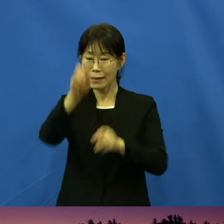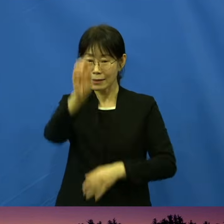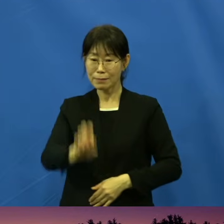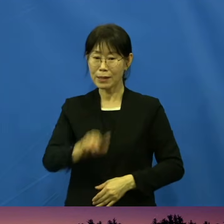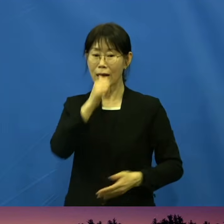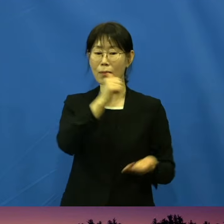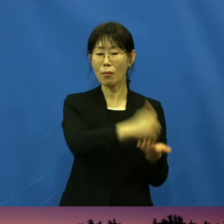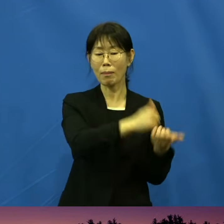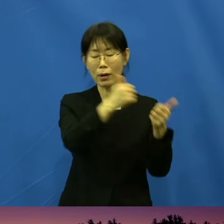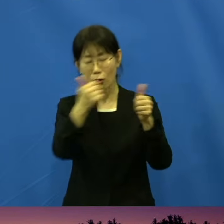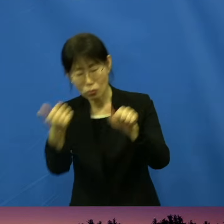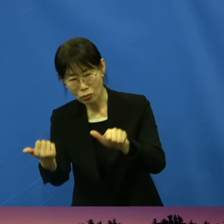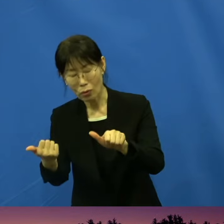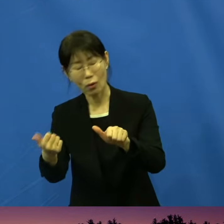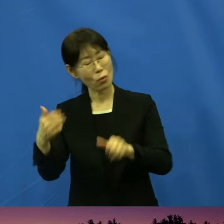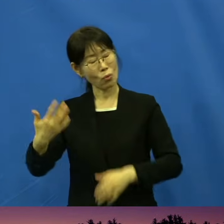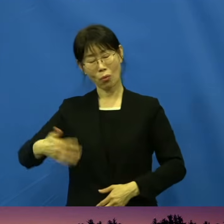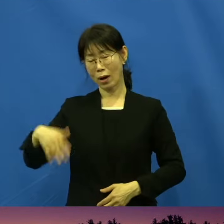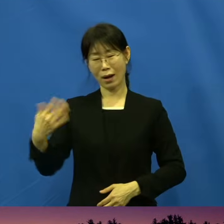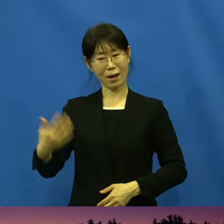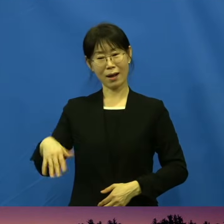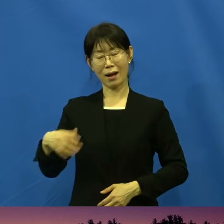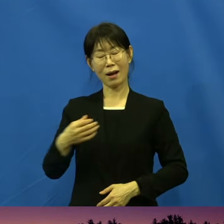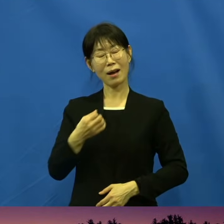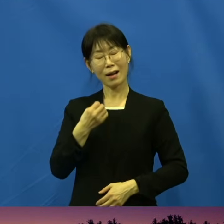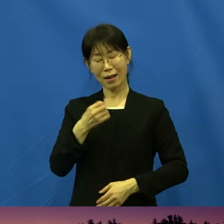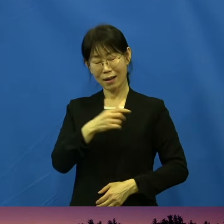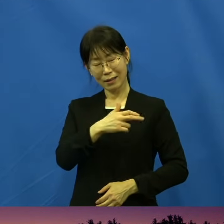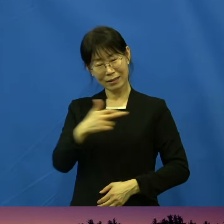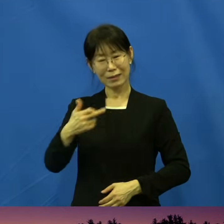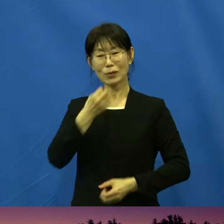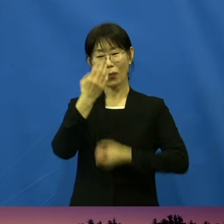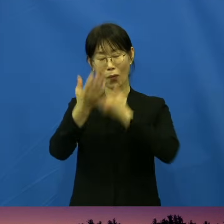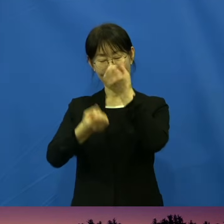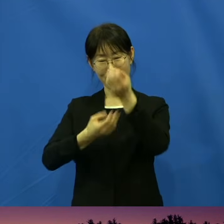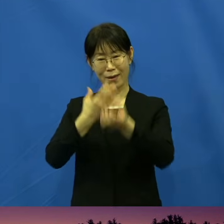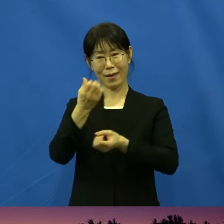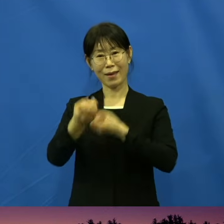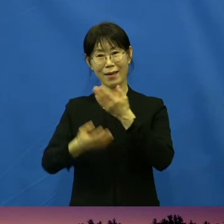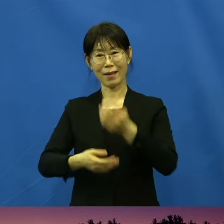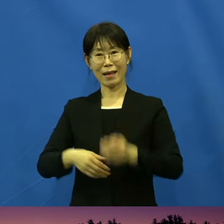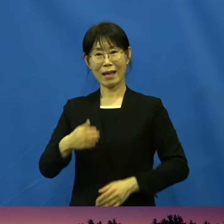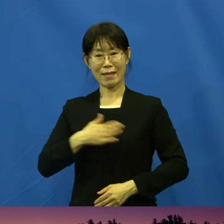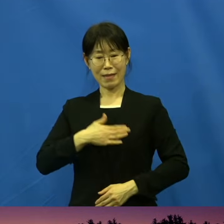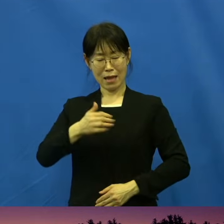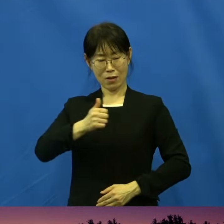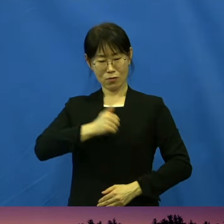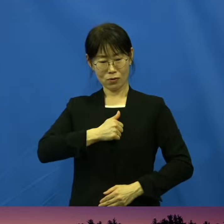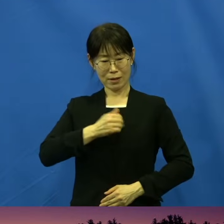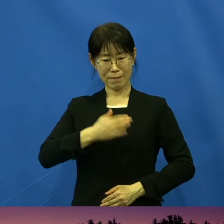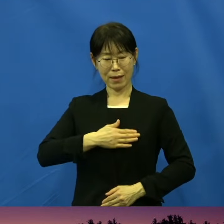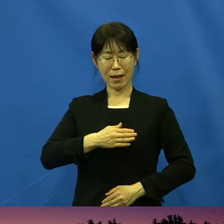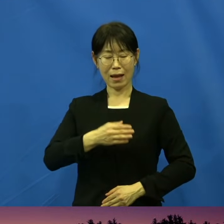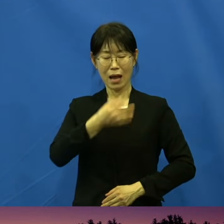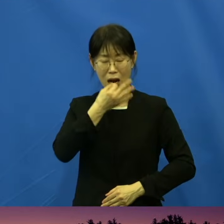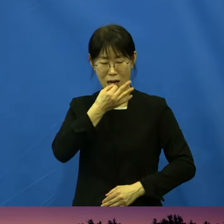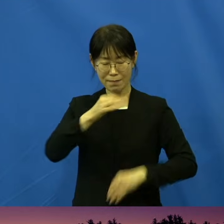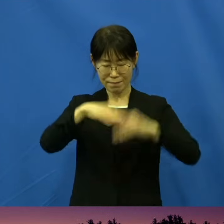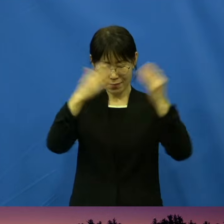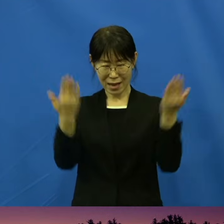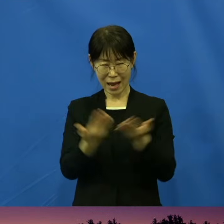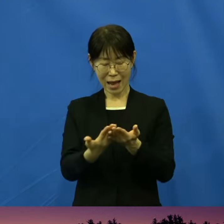죽어야 돼요. 옛 자아가 죽어야 돼요. 자아 중심적 삶이 죽어야 돼요.